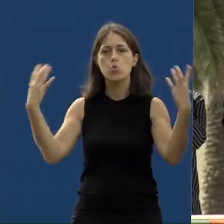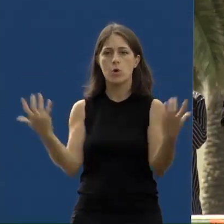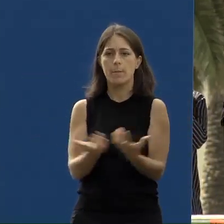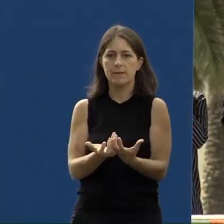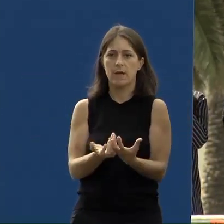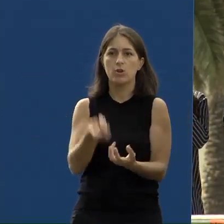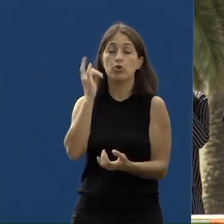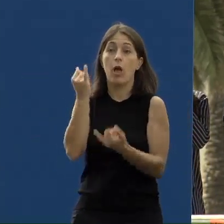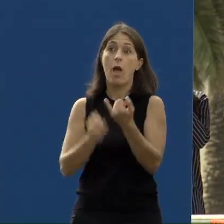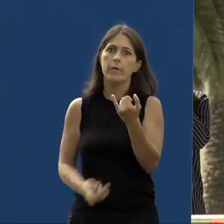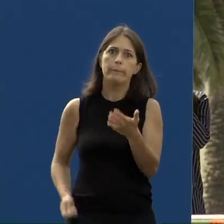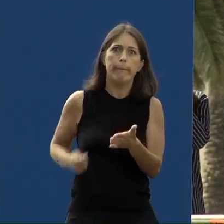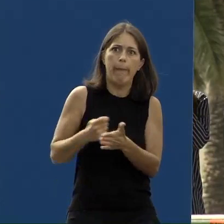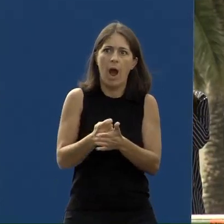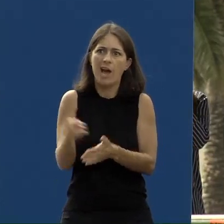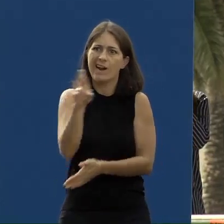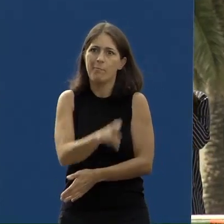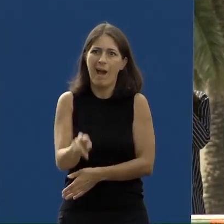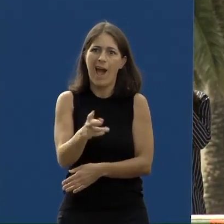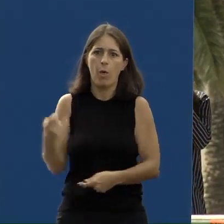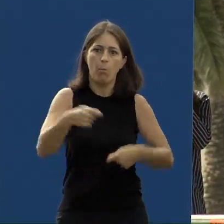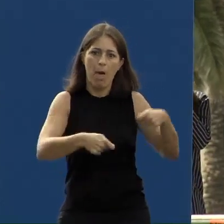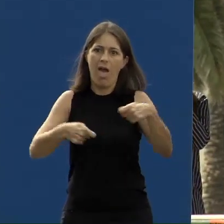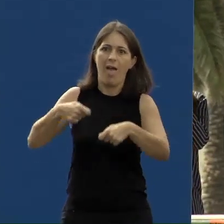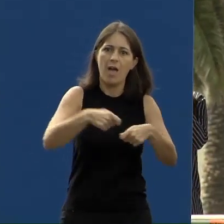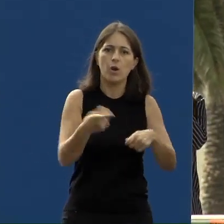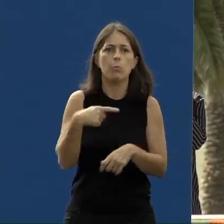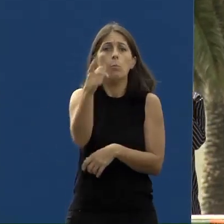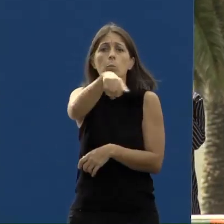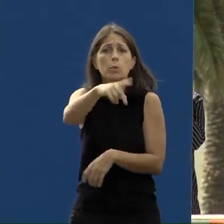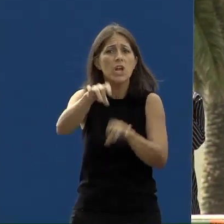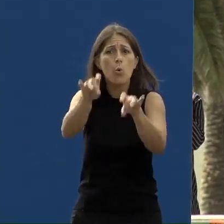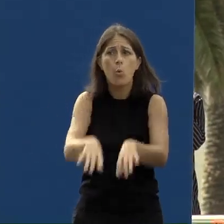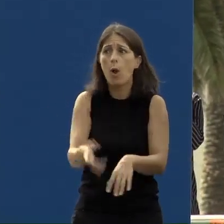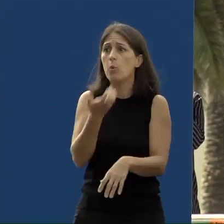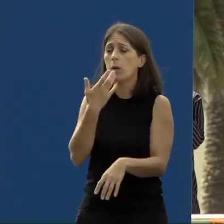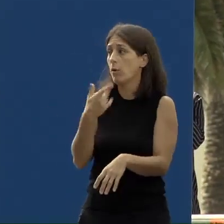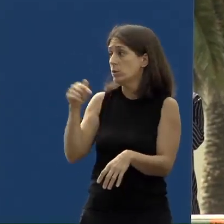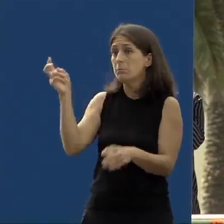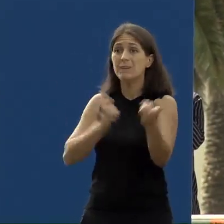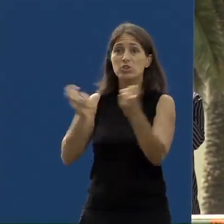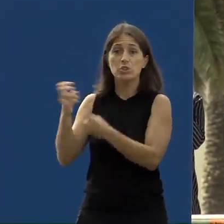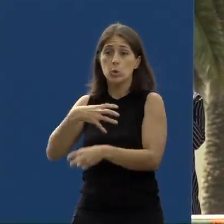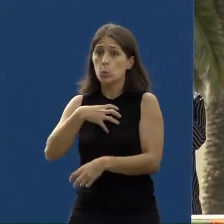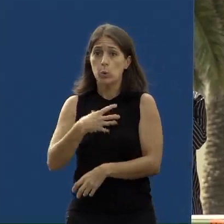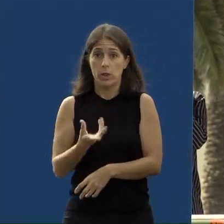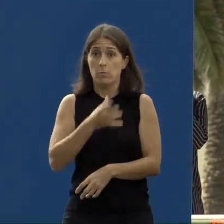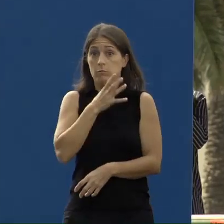o poda pagar ou repagar ou copagar para todo o mundo, para xente como a vos e para os que non puideron vir aquí porque non poden